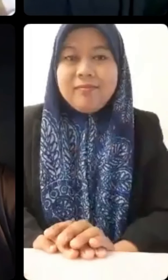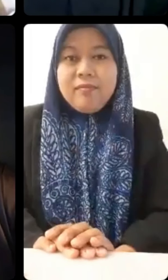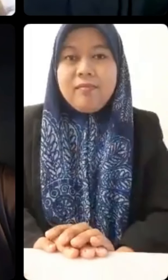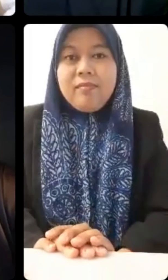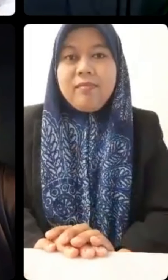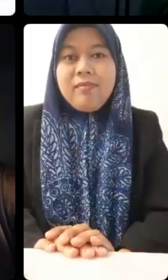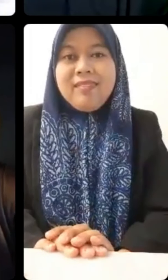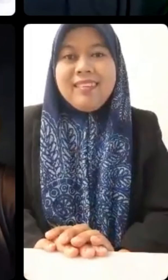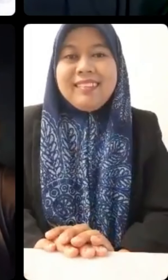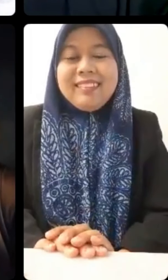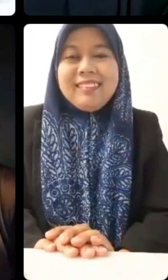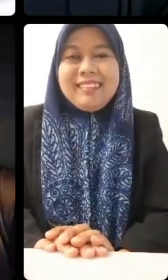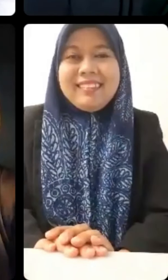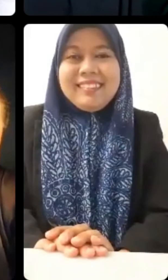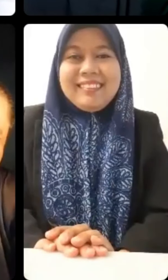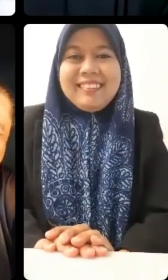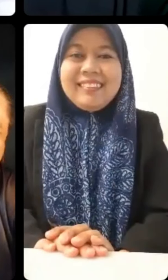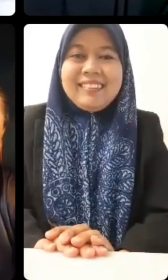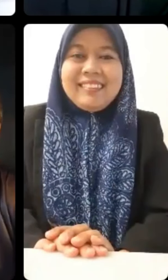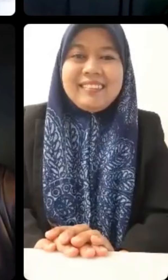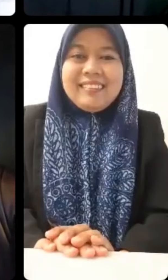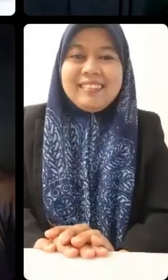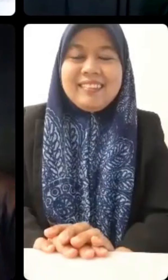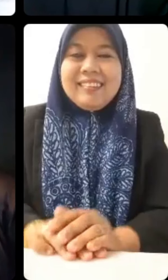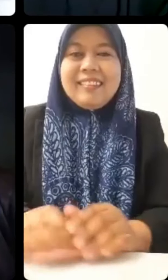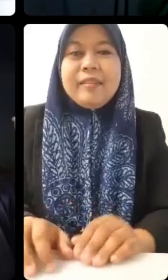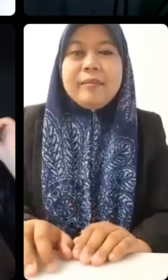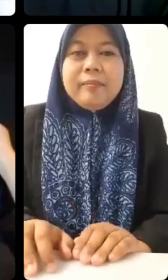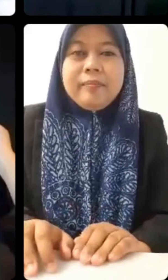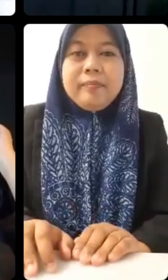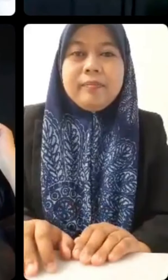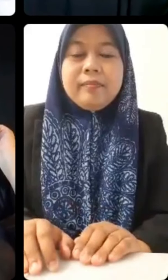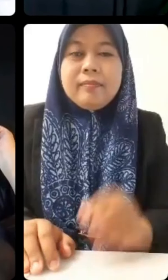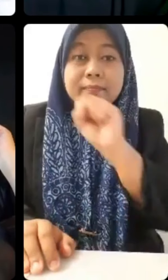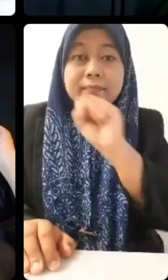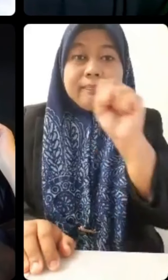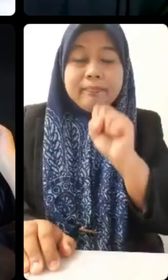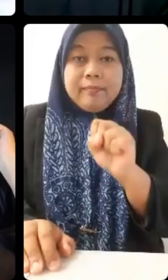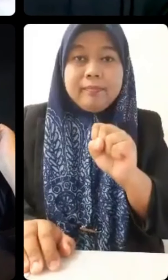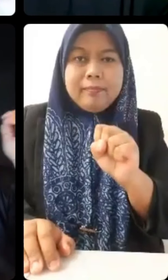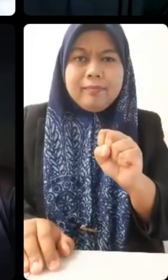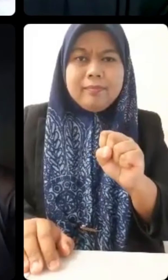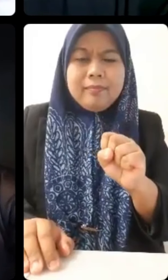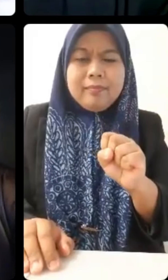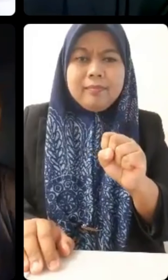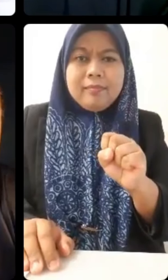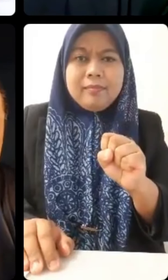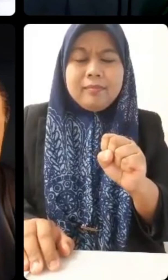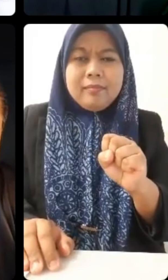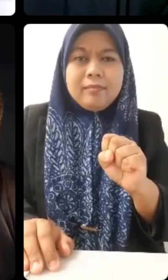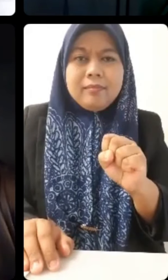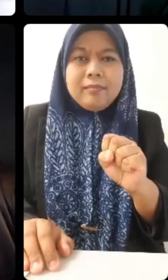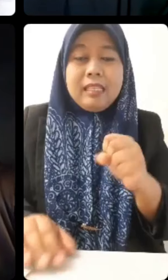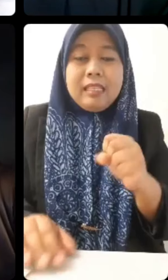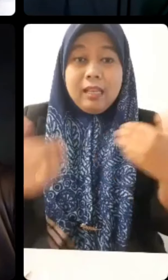dengar. Okey, soalan saya adalah, adakah ada mana-mana individu